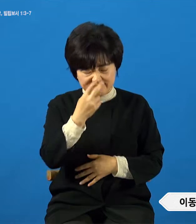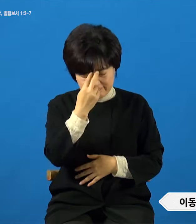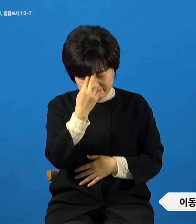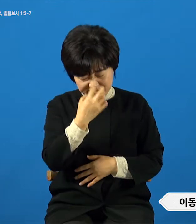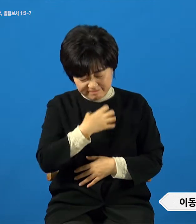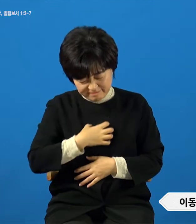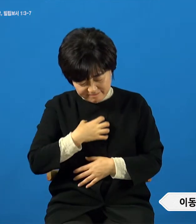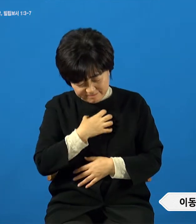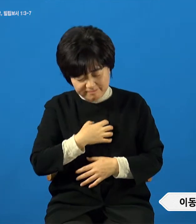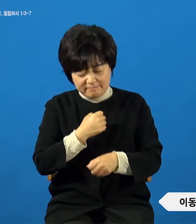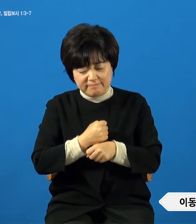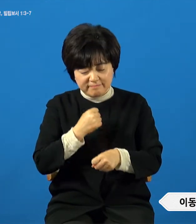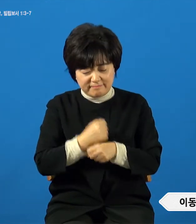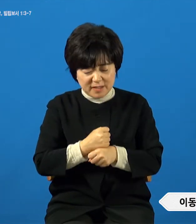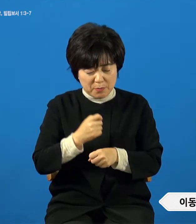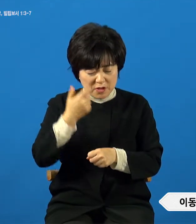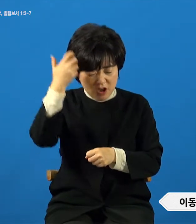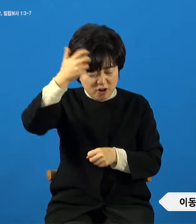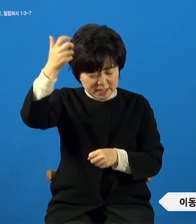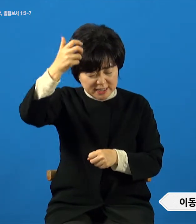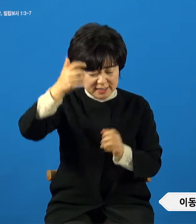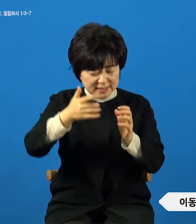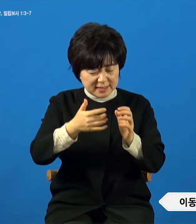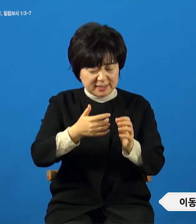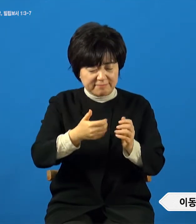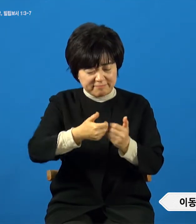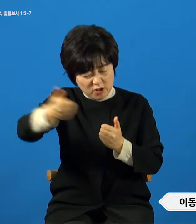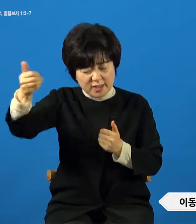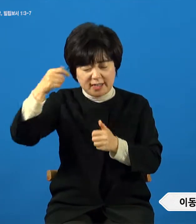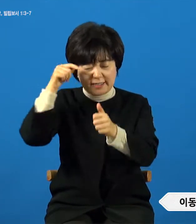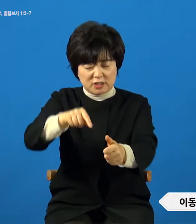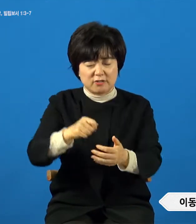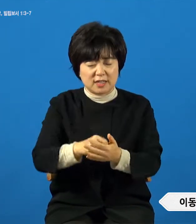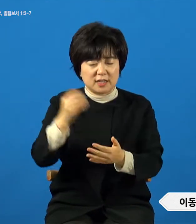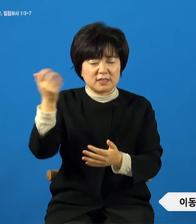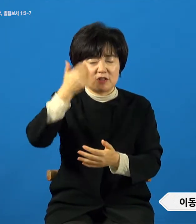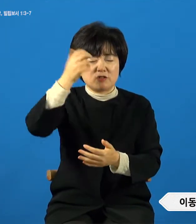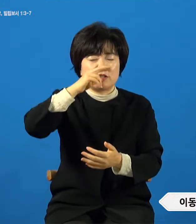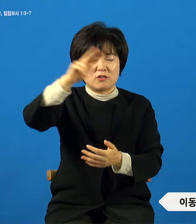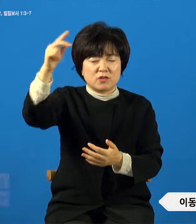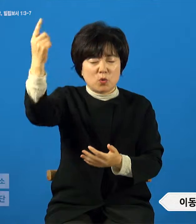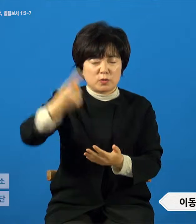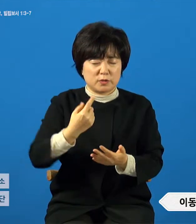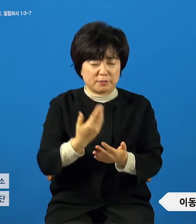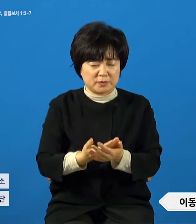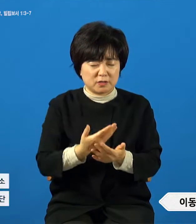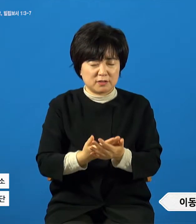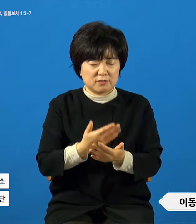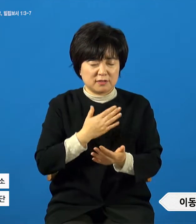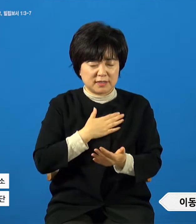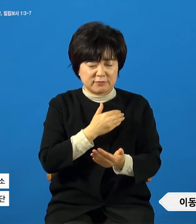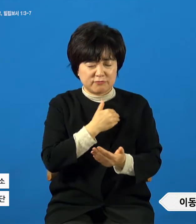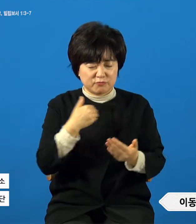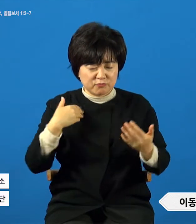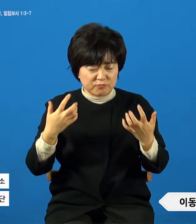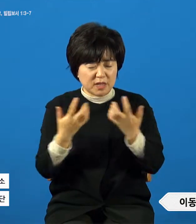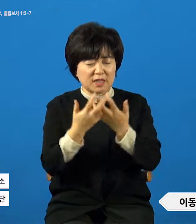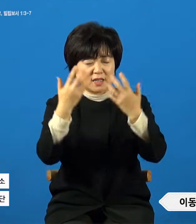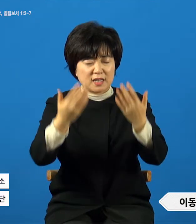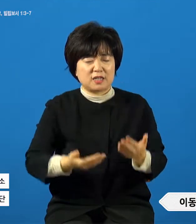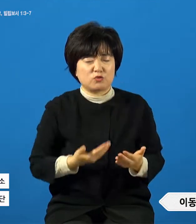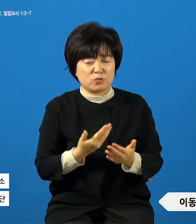모든 좌절과 실망의 영들은 내게서 떠나갈지어다. 성령이여 오시옵소서. 우리를 충만하게